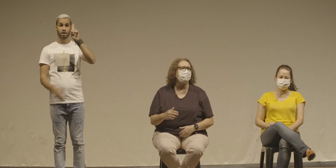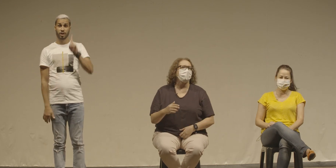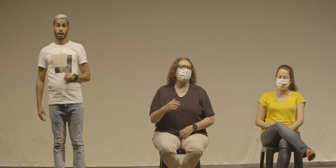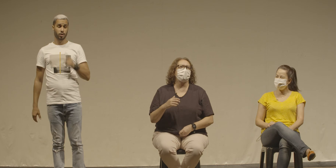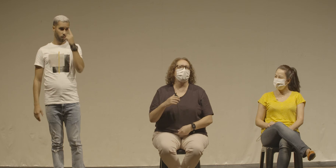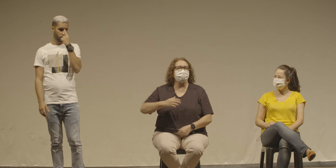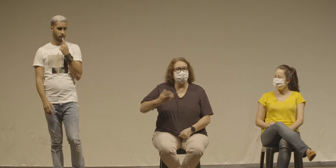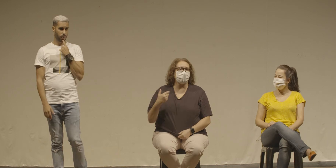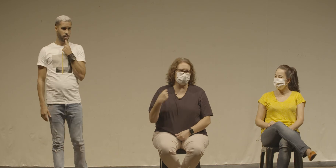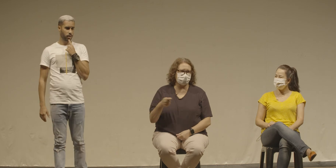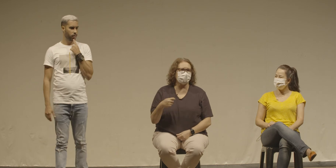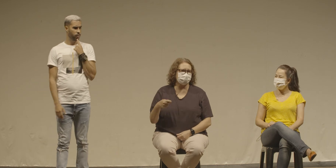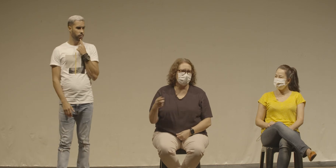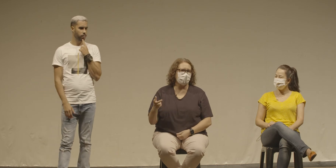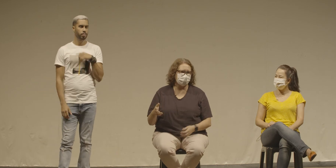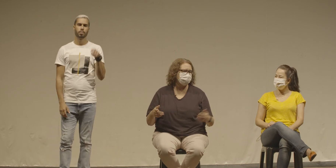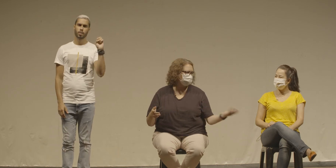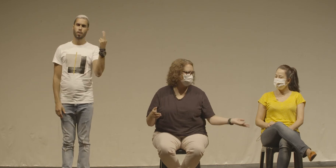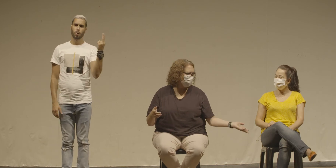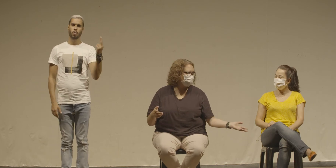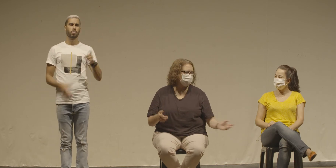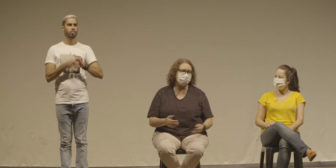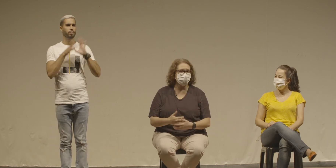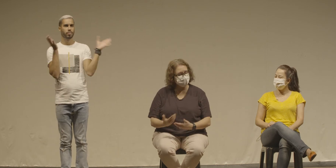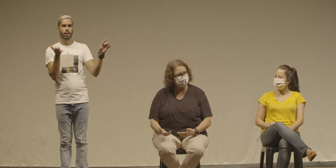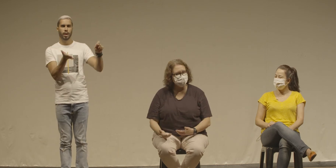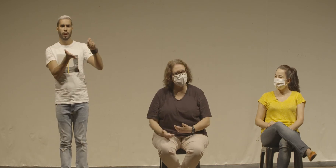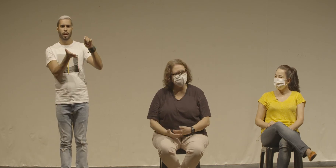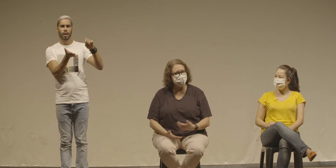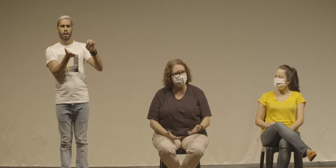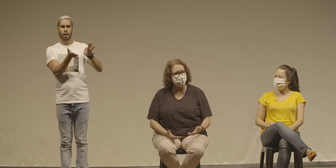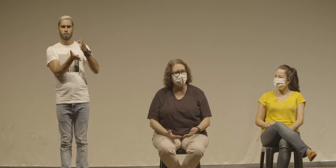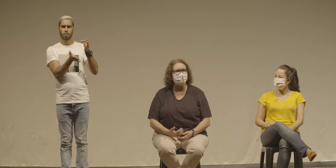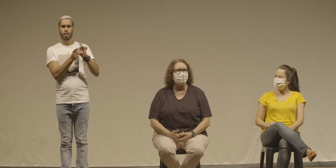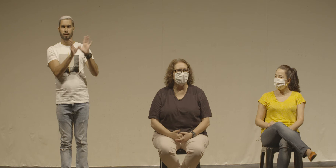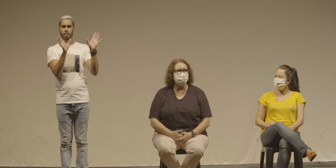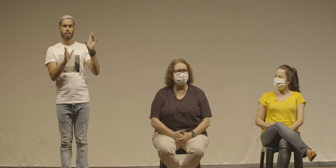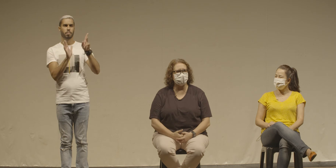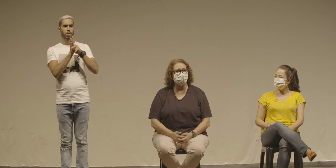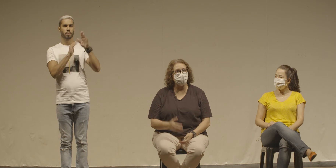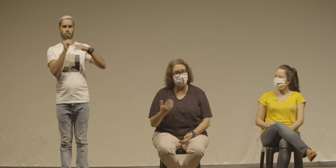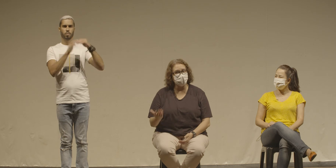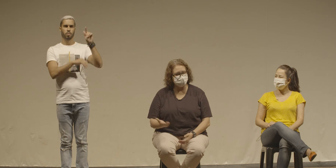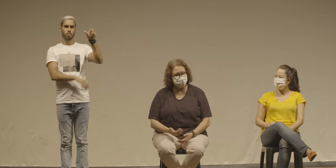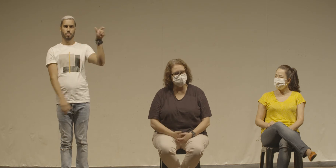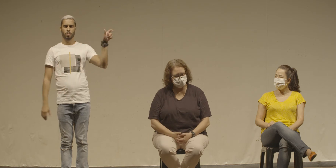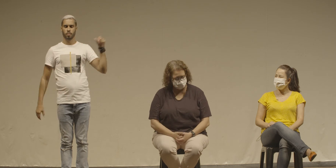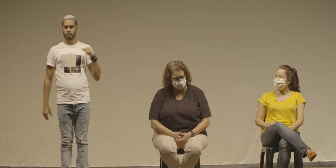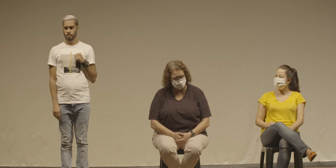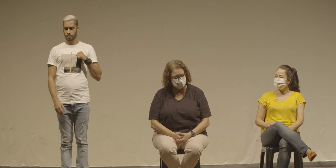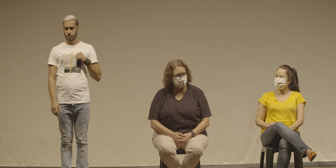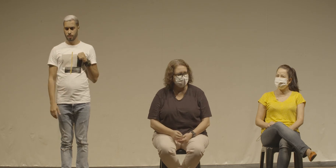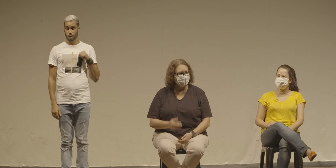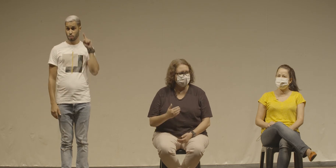uso, ou então ter a autorização, né, das atletas. A gente não sabe se ela vai utilizar esse material bruto, porque ela é produtora